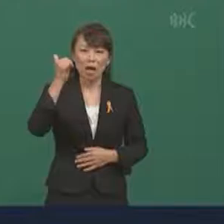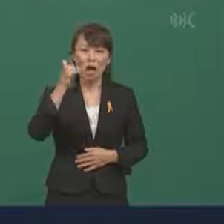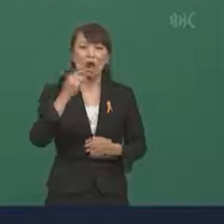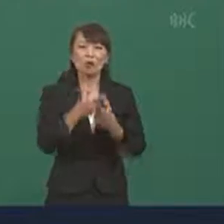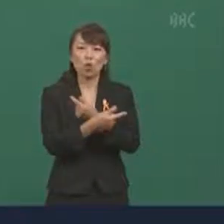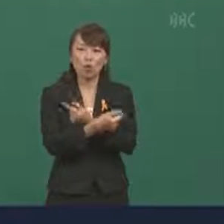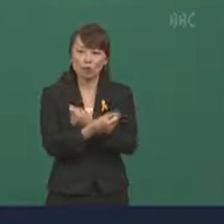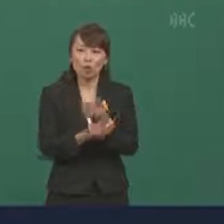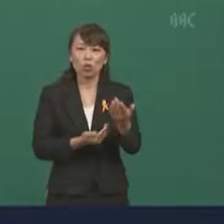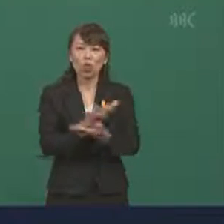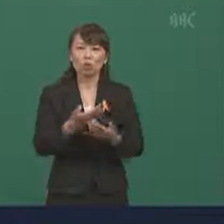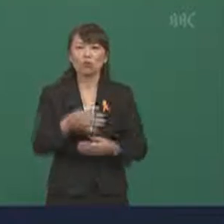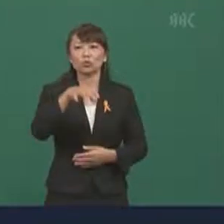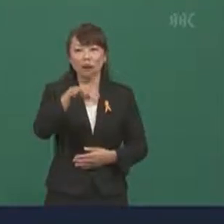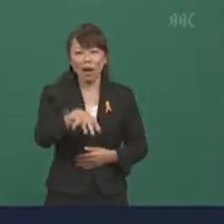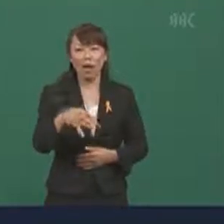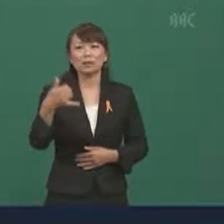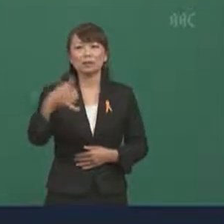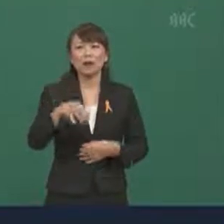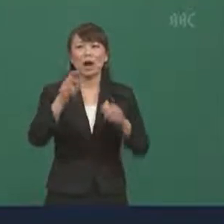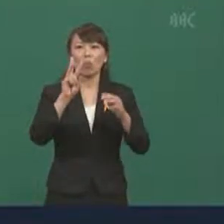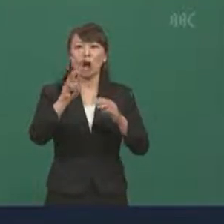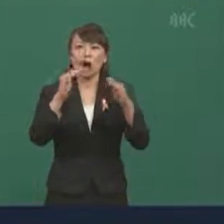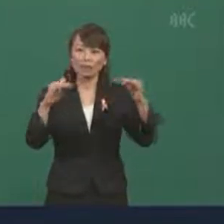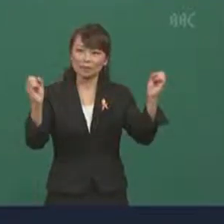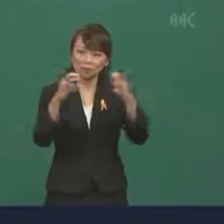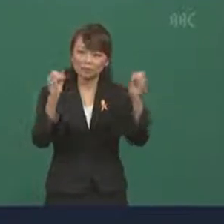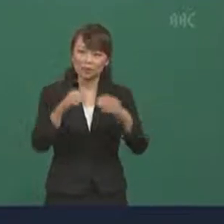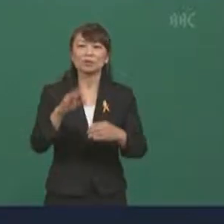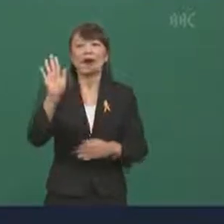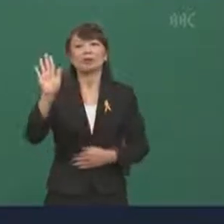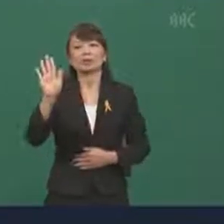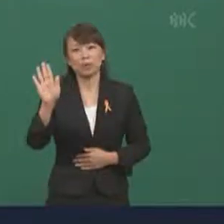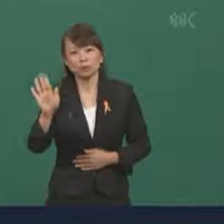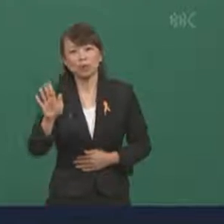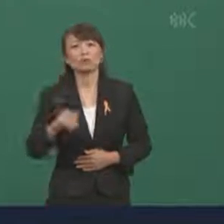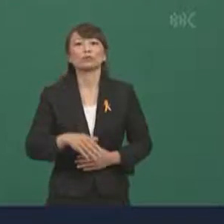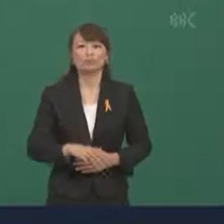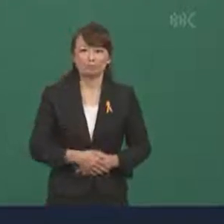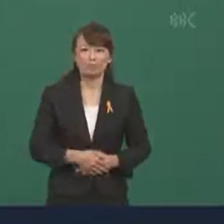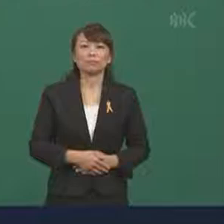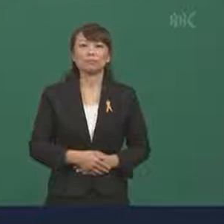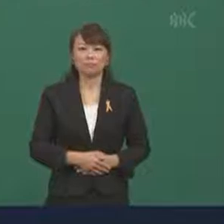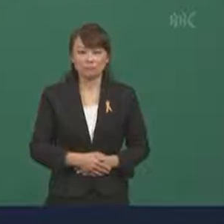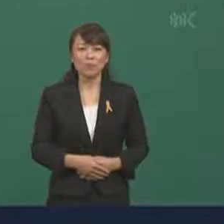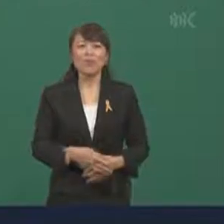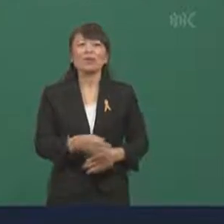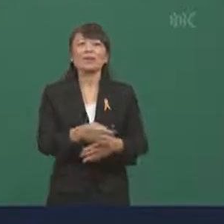また保護者同士の交流の場として茶話会も設けます。